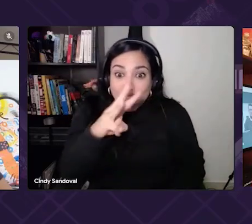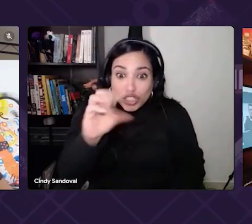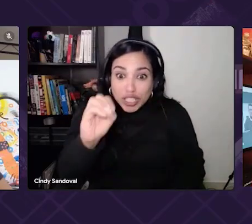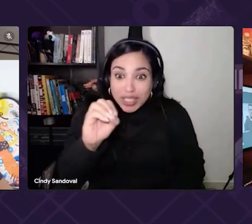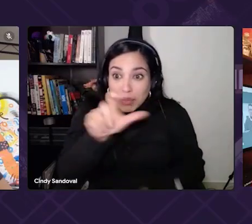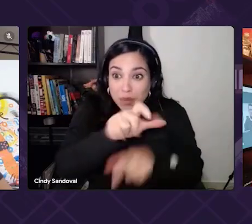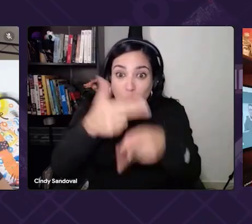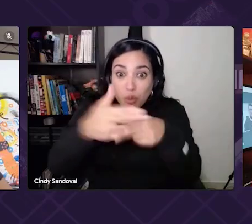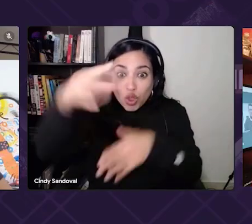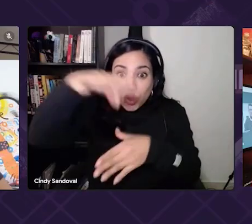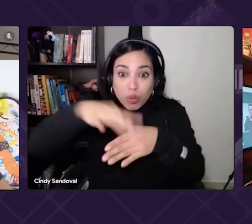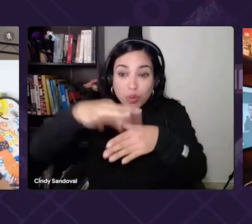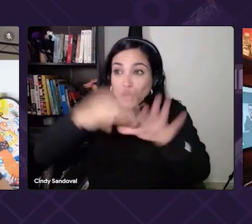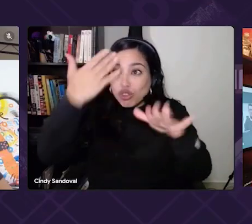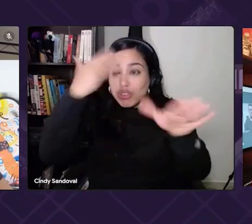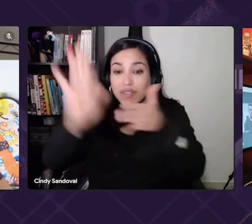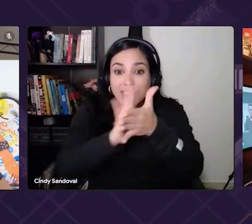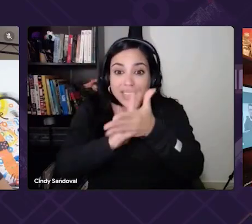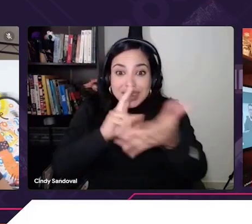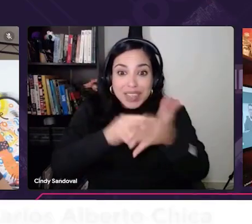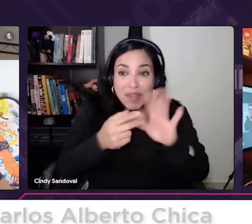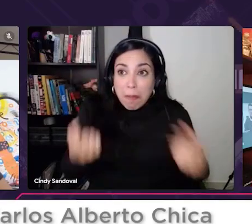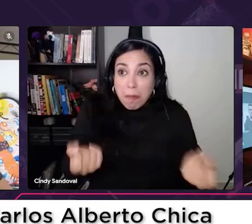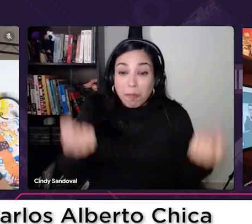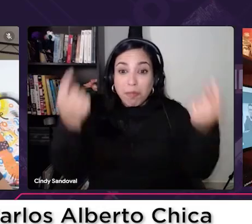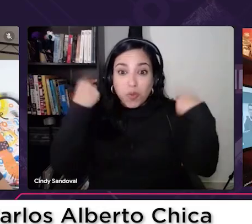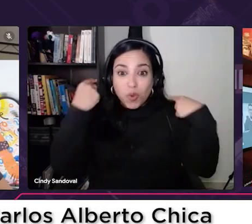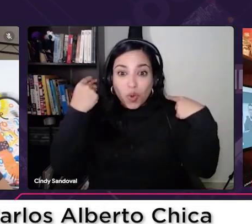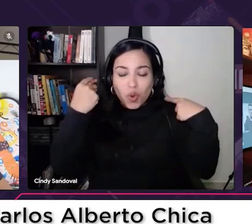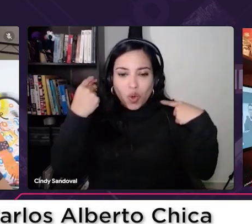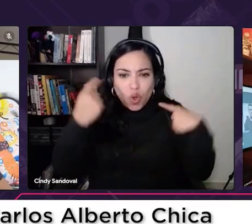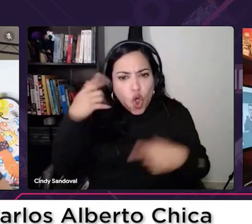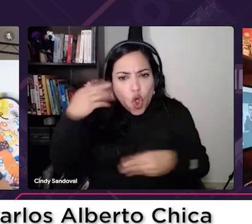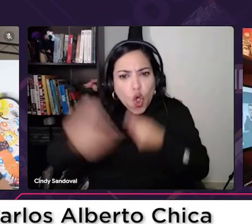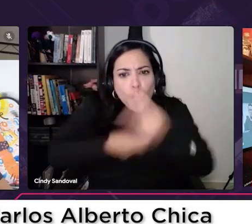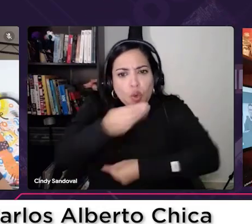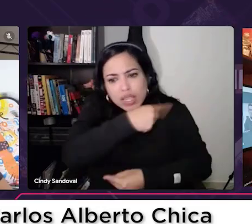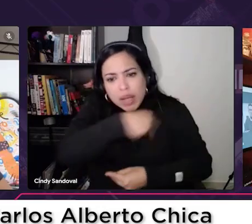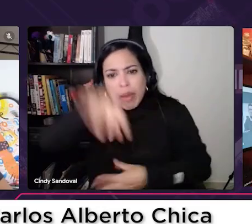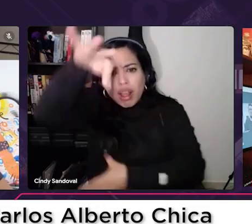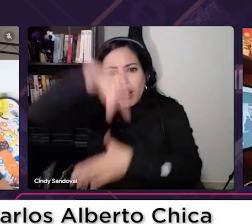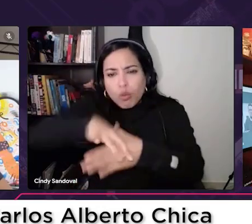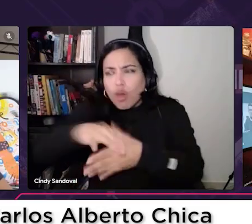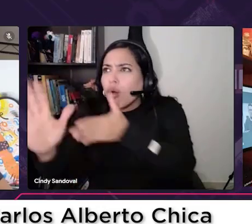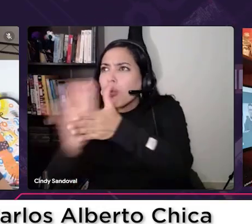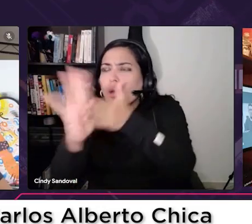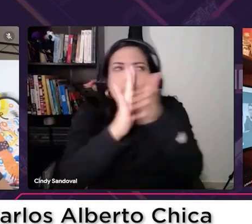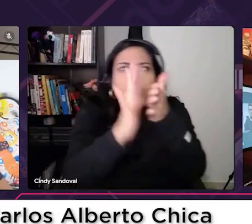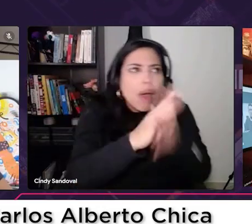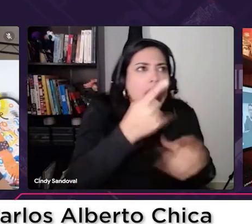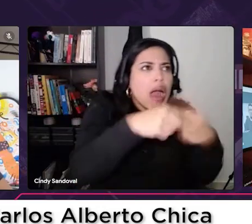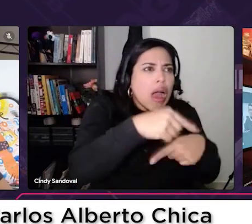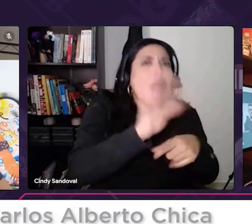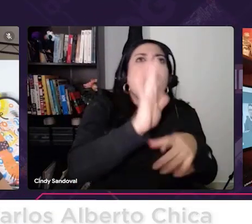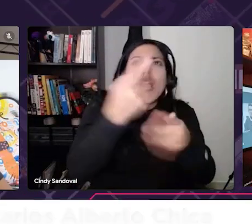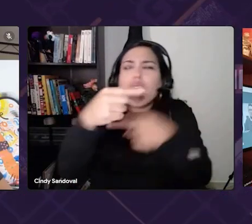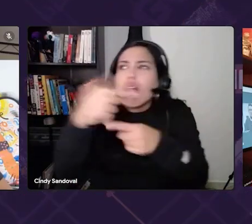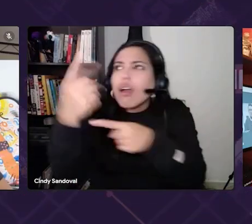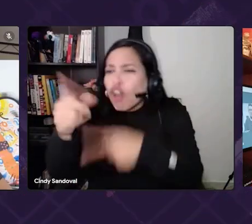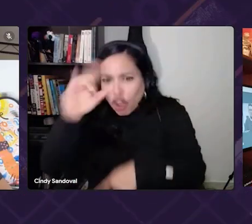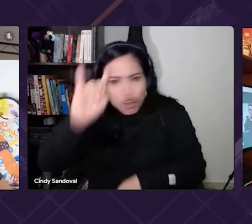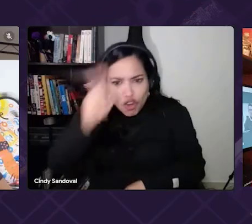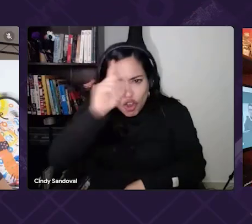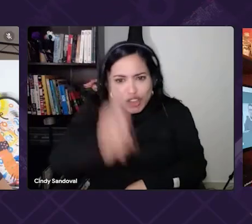como ciudadanos a las urnas puedan tomar la mejor decisión según la información que tienen y según su conciencia y sus